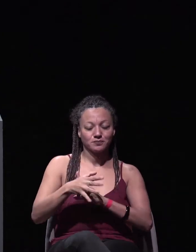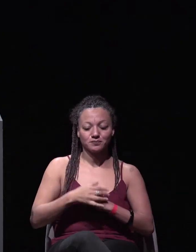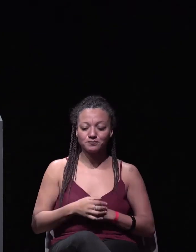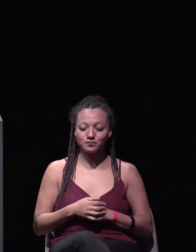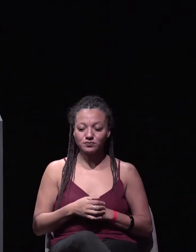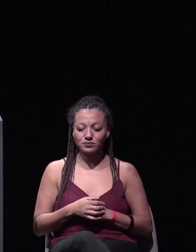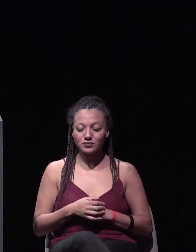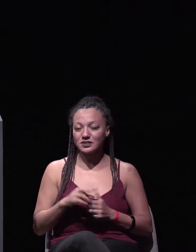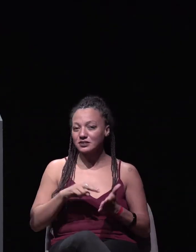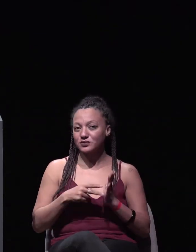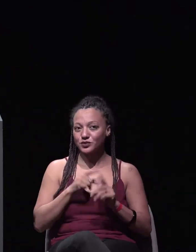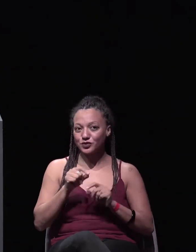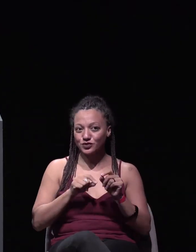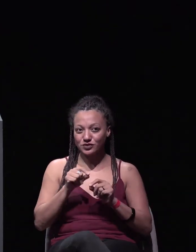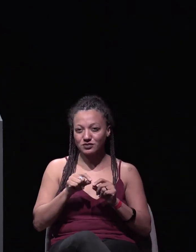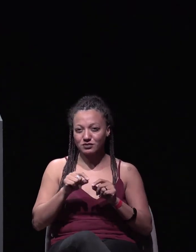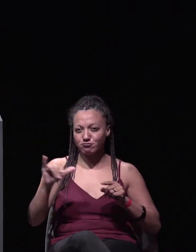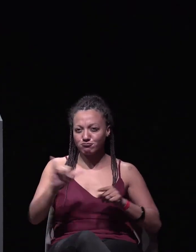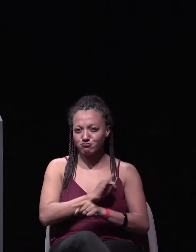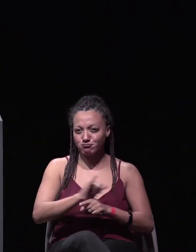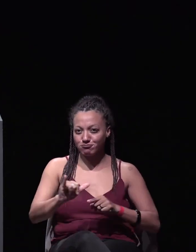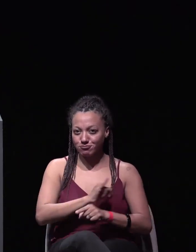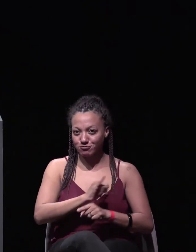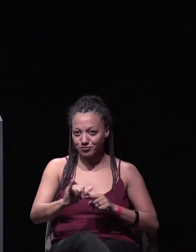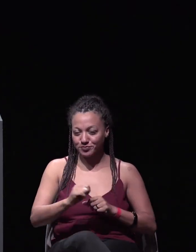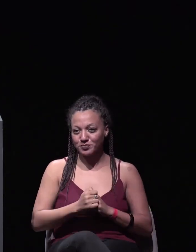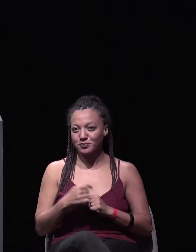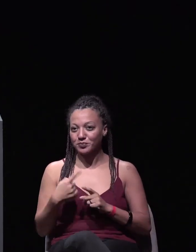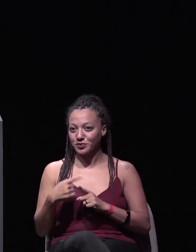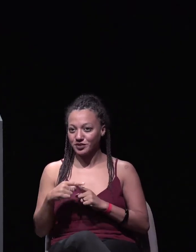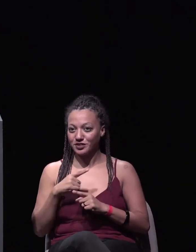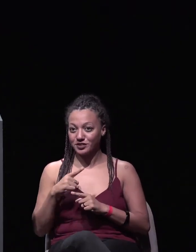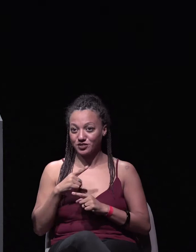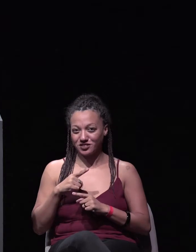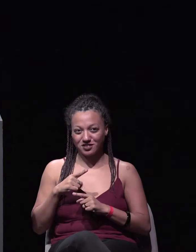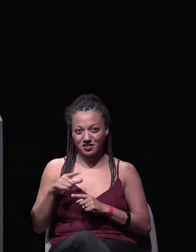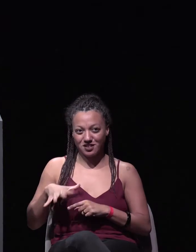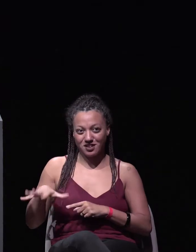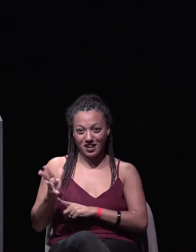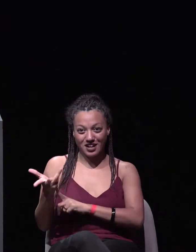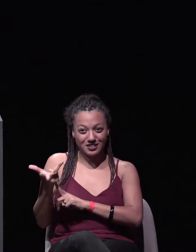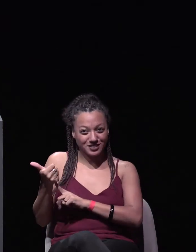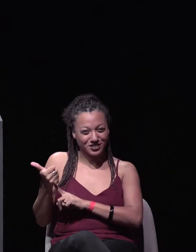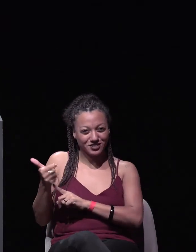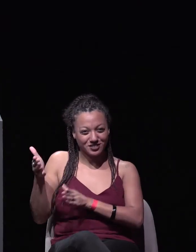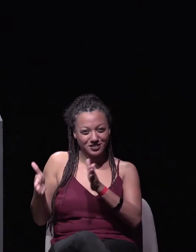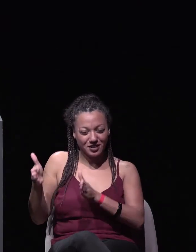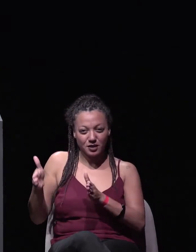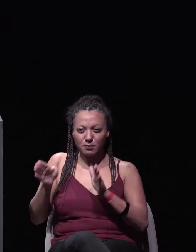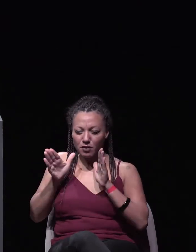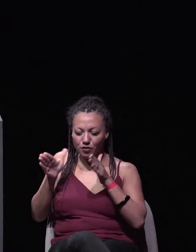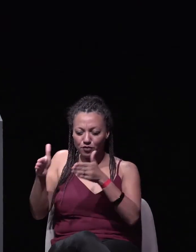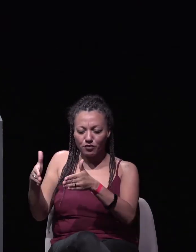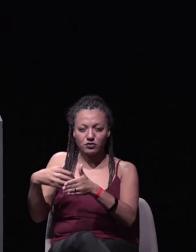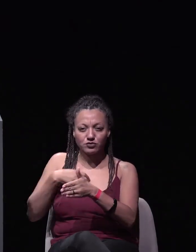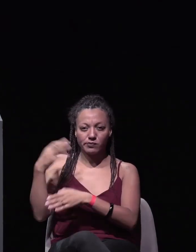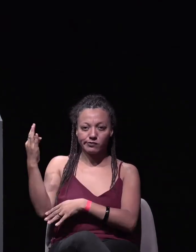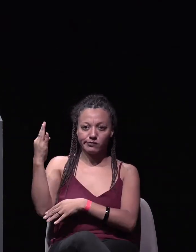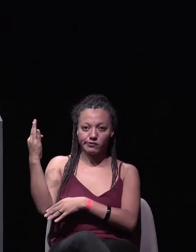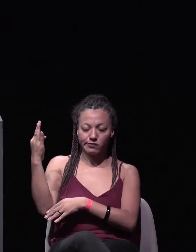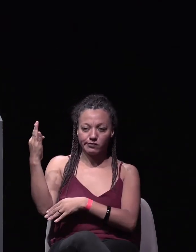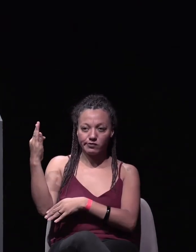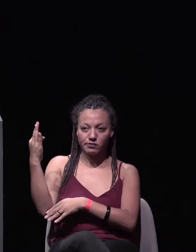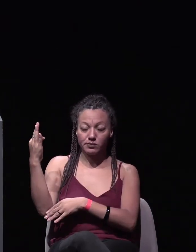vai estar contrariando as vertentes do campo artístico daquele momento, que estão mais preocupadas com questões formais, por um